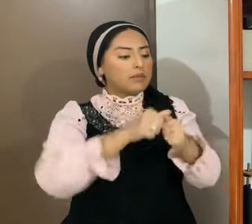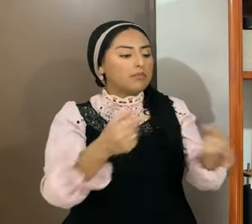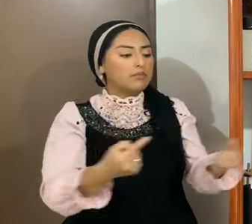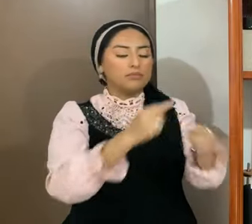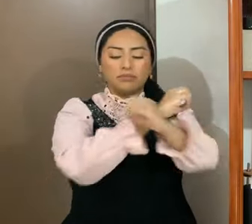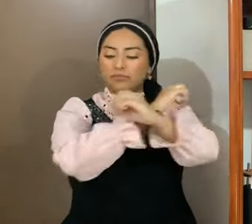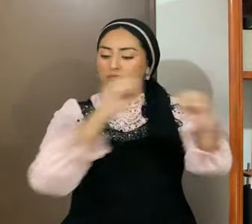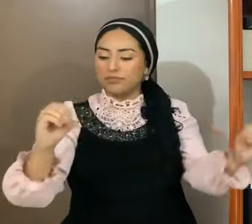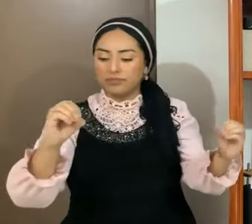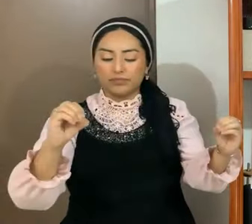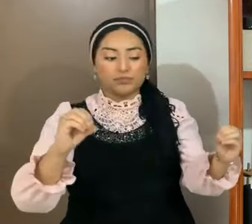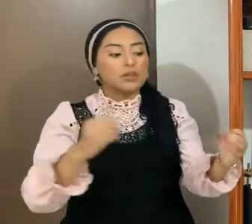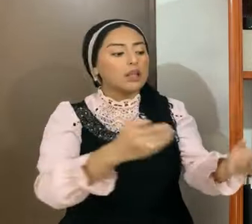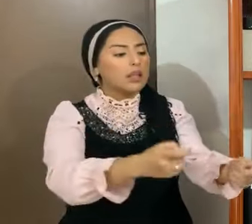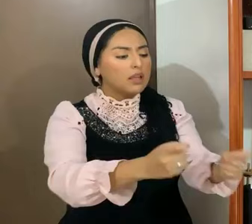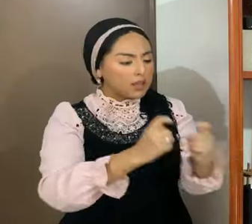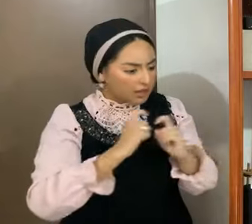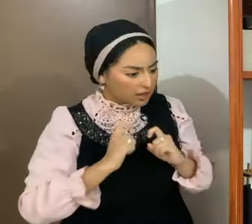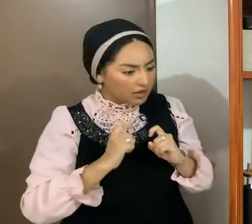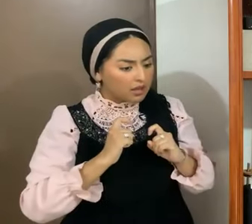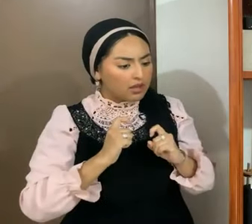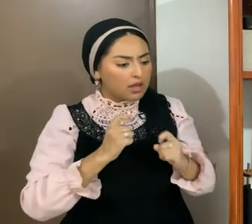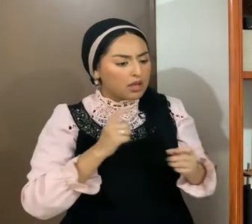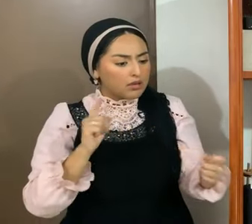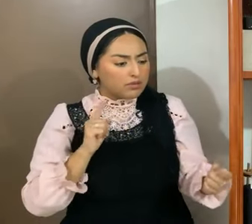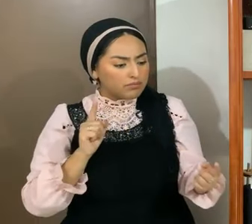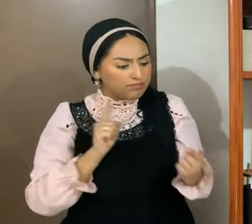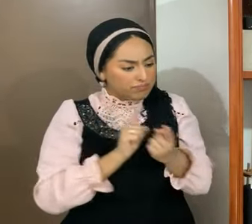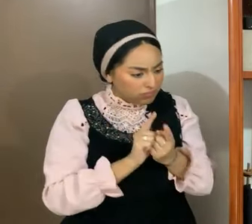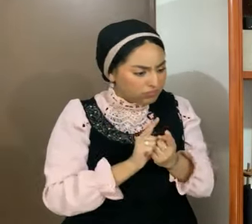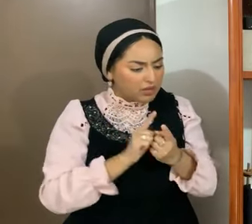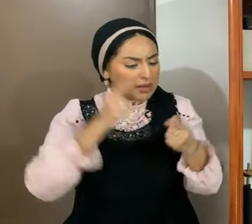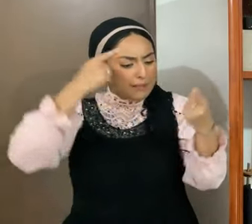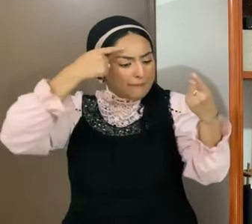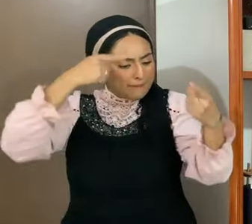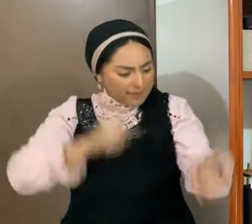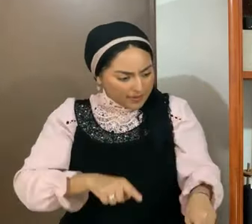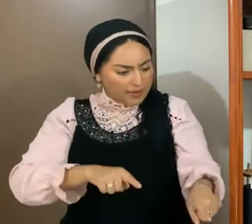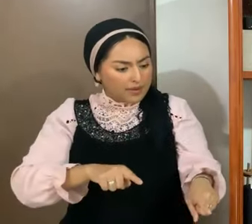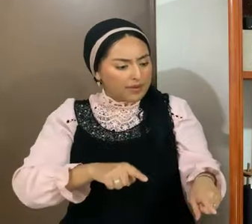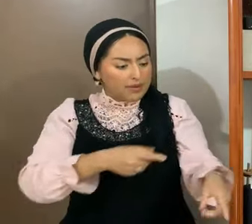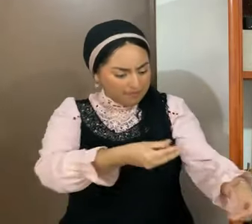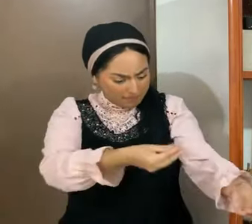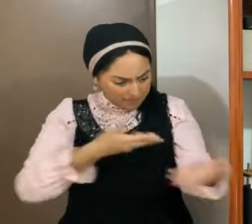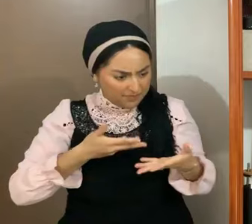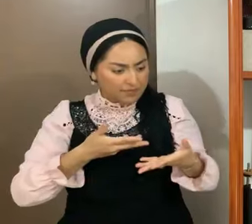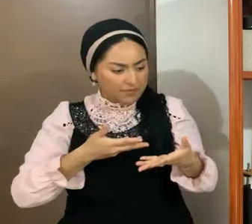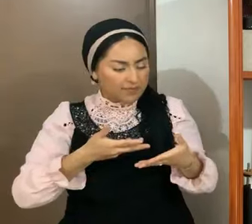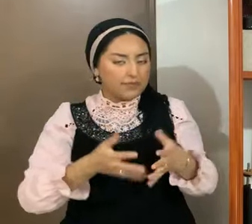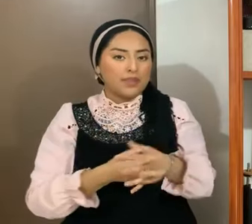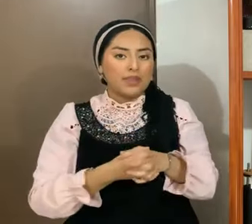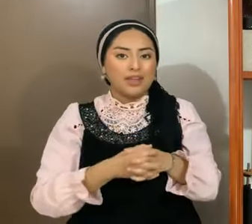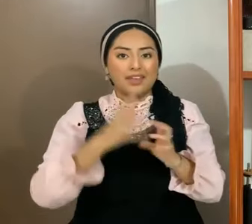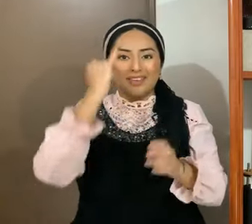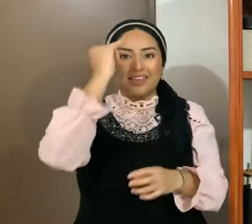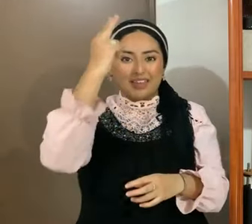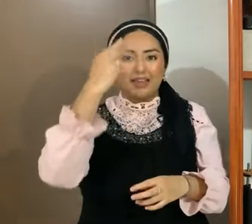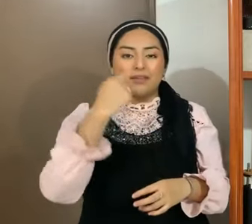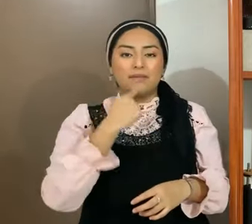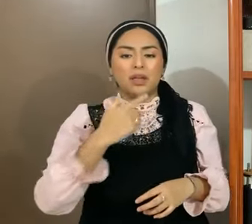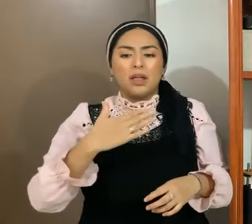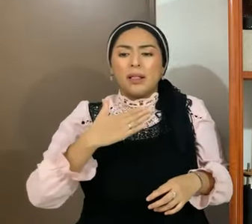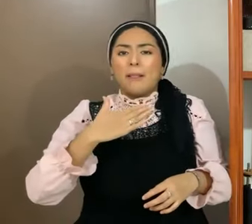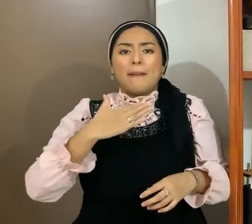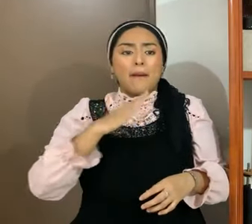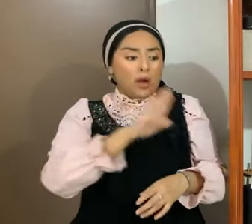Hazme recordar, entremos en juicio juntamente. Habla tú para justificarte. O sea, es decir, el Eterno dice, yo que he sido tan